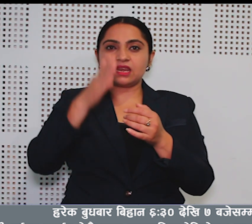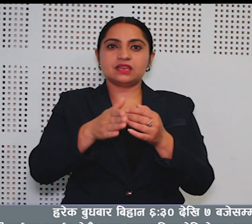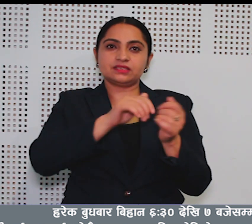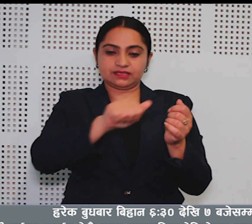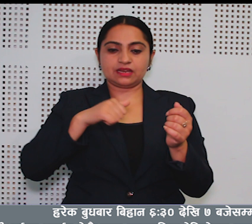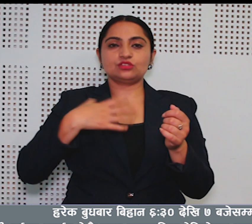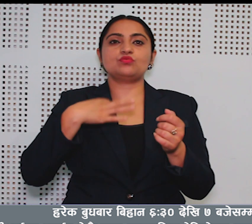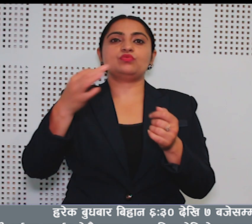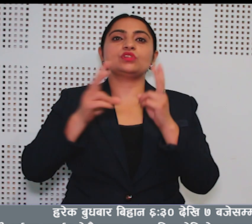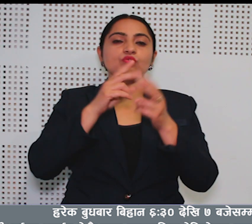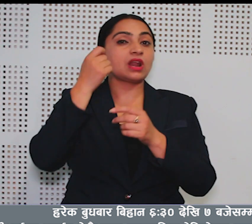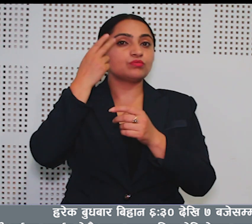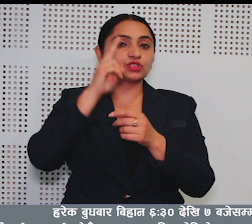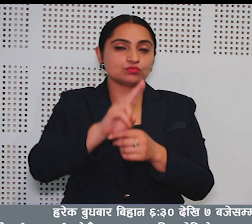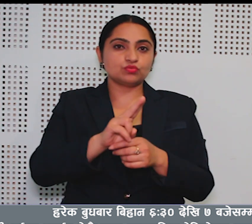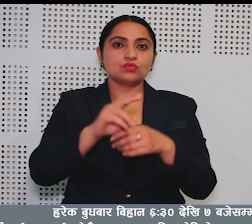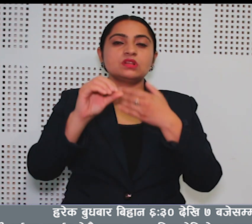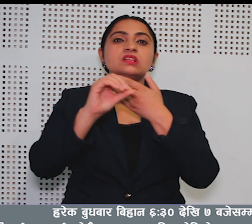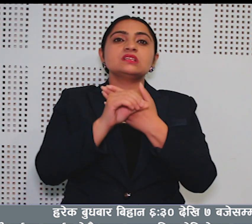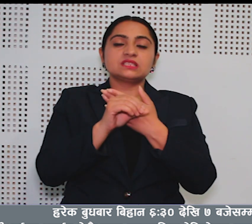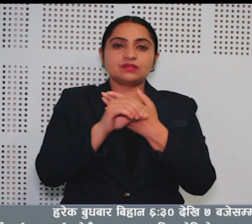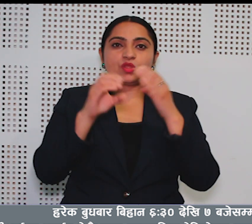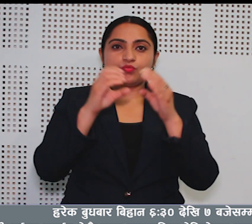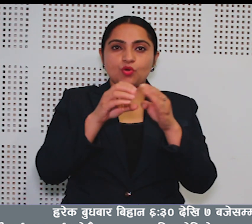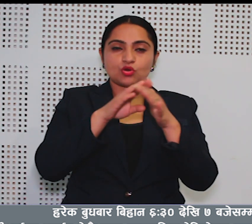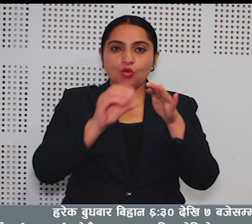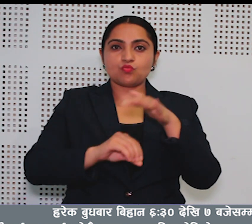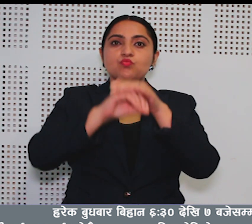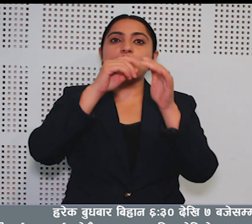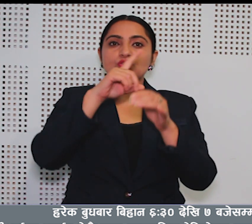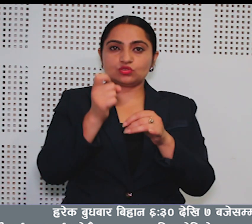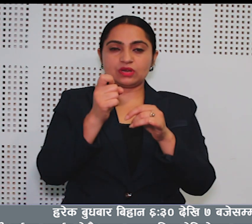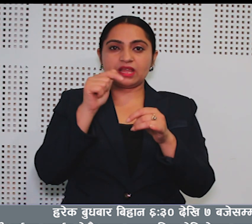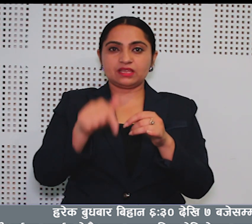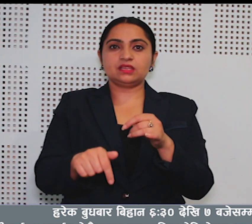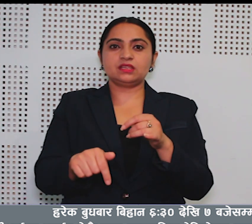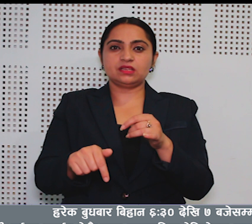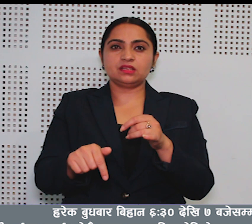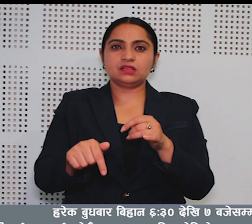भएको छ। सीमान्तकृत वर्गसँग पहुँचको लागि हामी कहाँ प्रत्येक यो छुने सरकार, चिमट्ने सरकार,